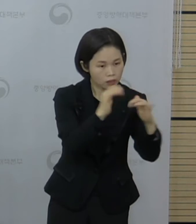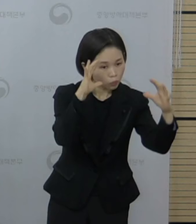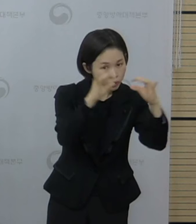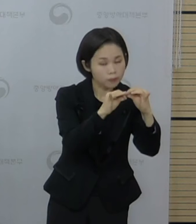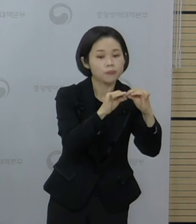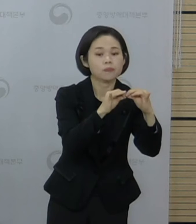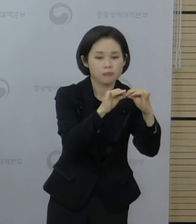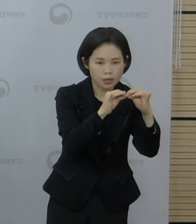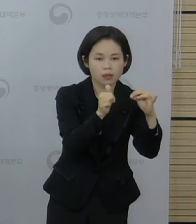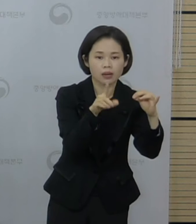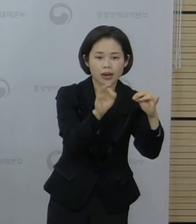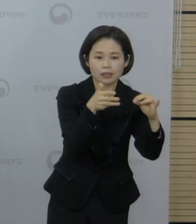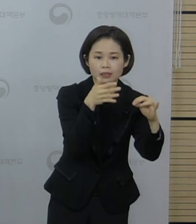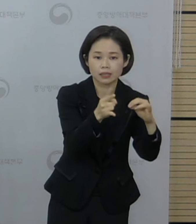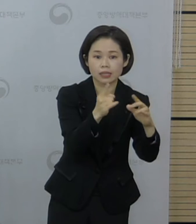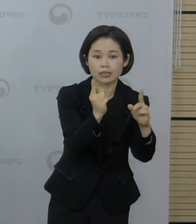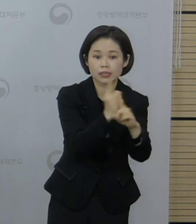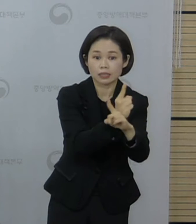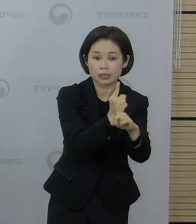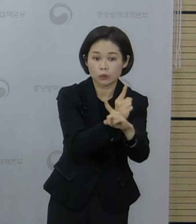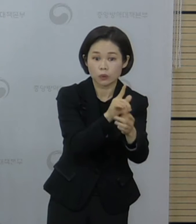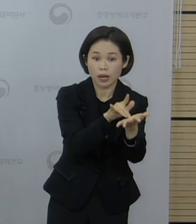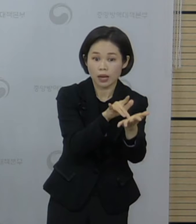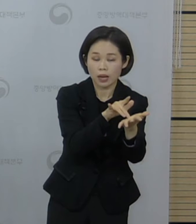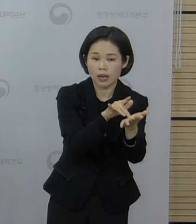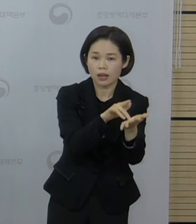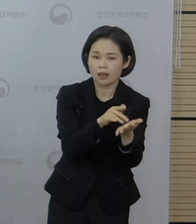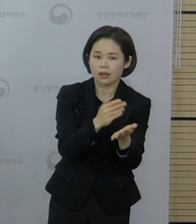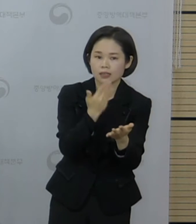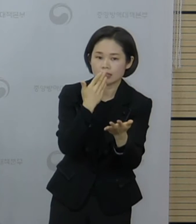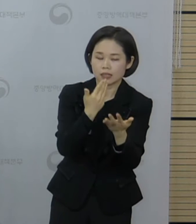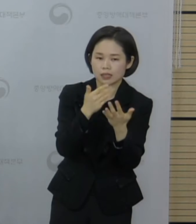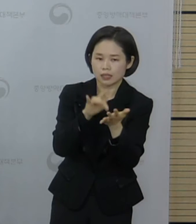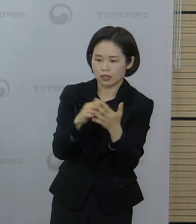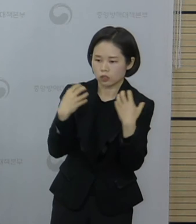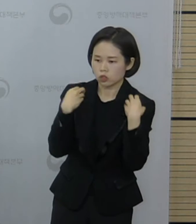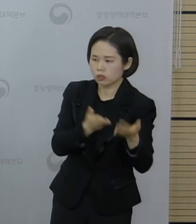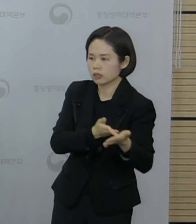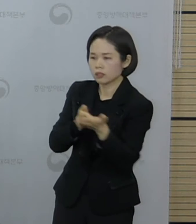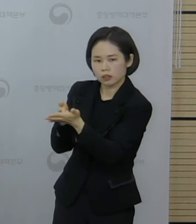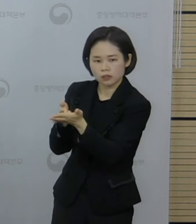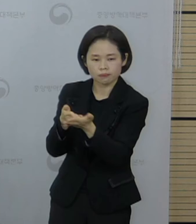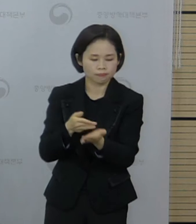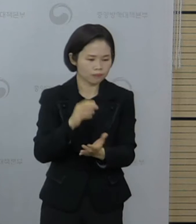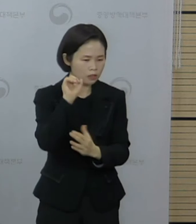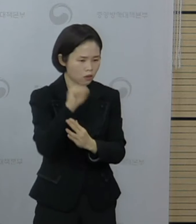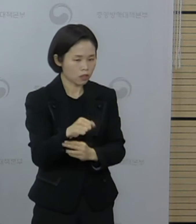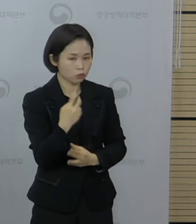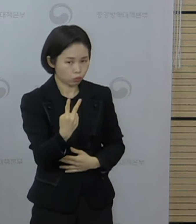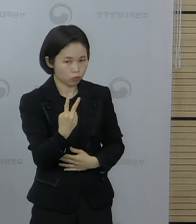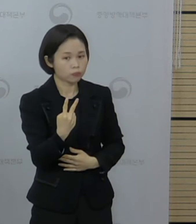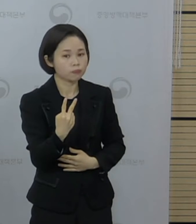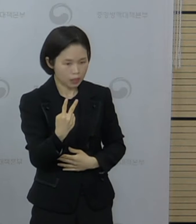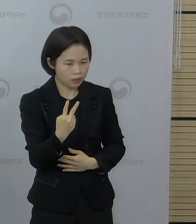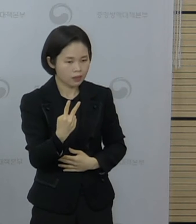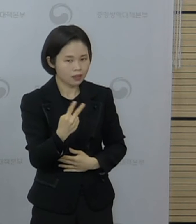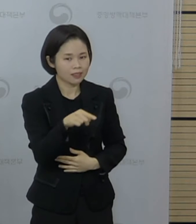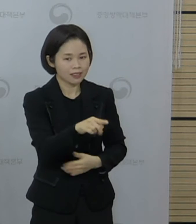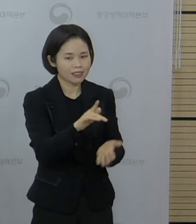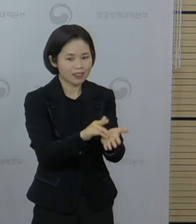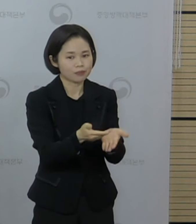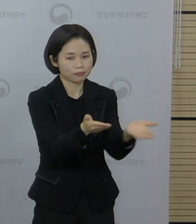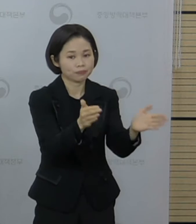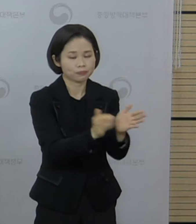항체 치료제 의 치료목적 사용이 식약처로부터 2 껀 승인되어 각각 투약 되었습니다